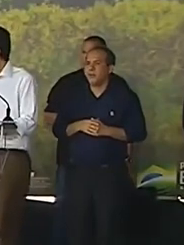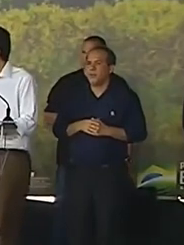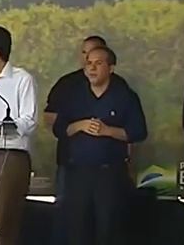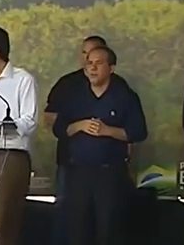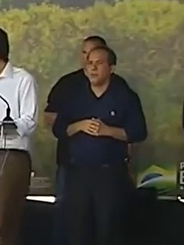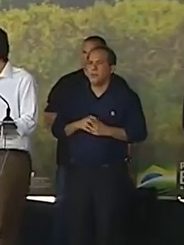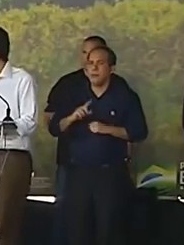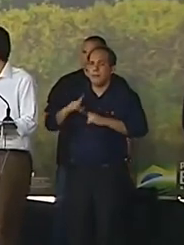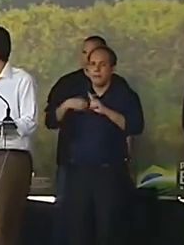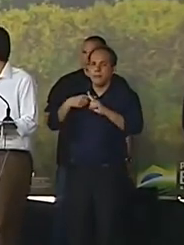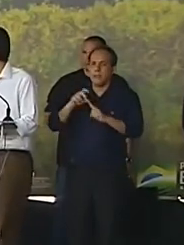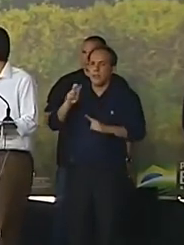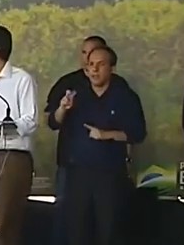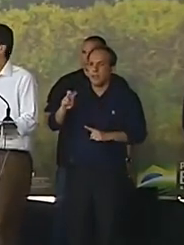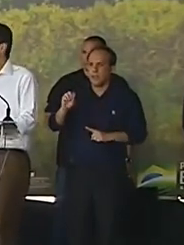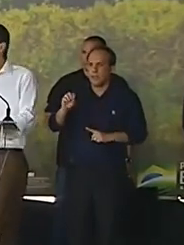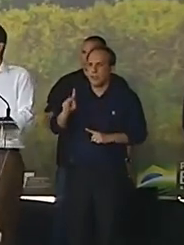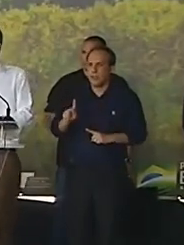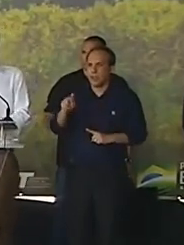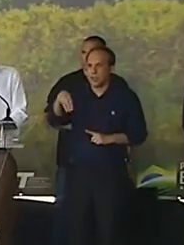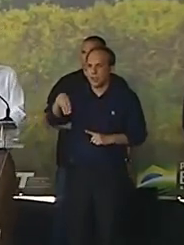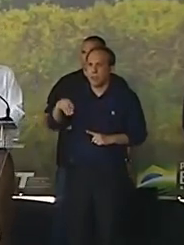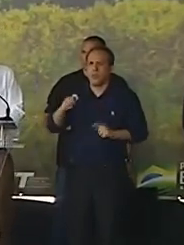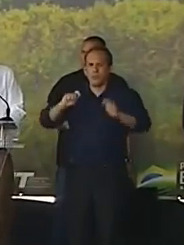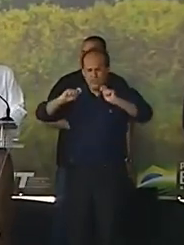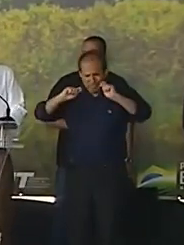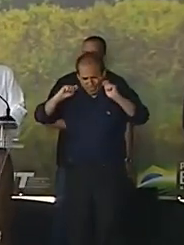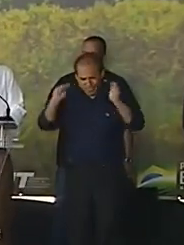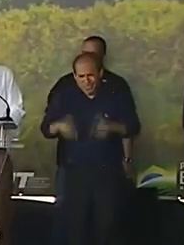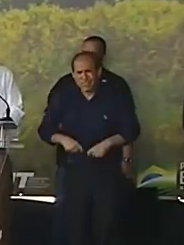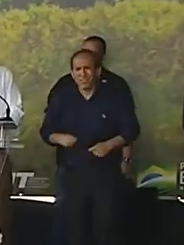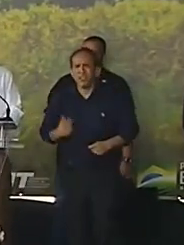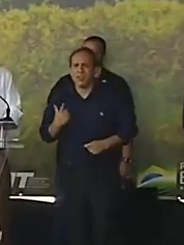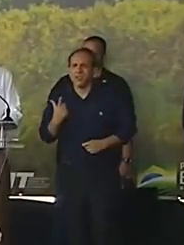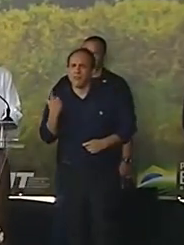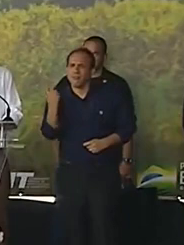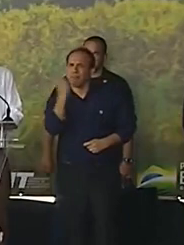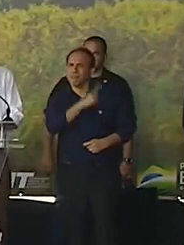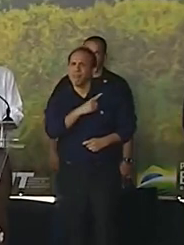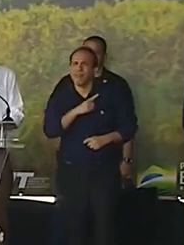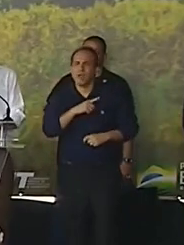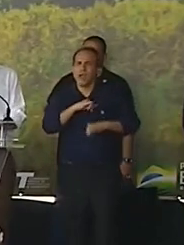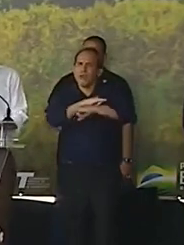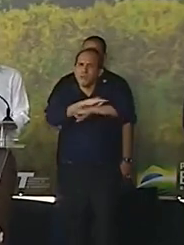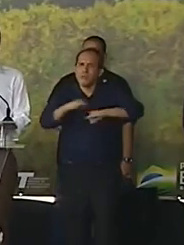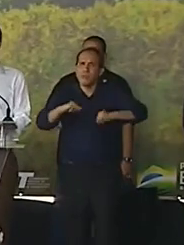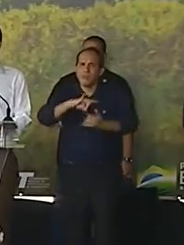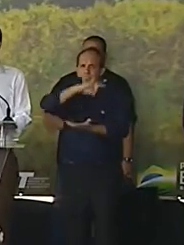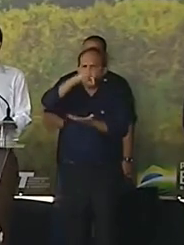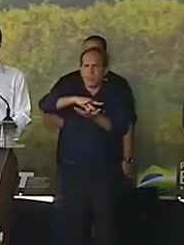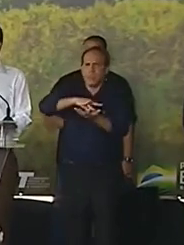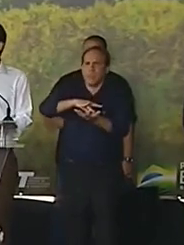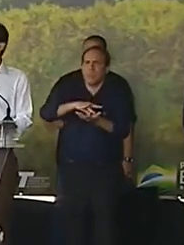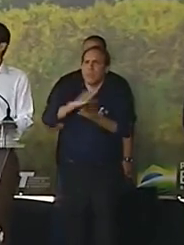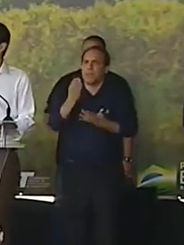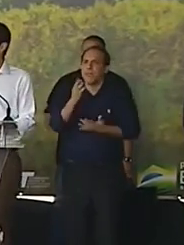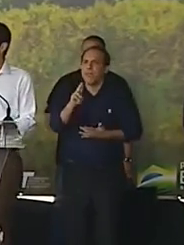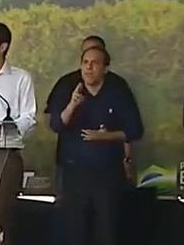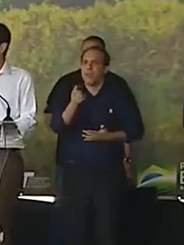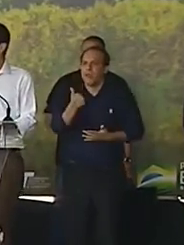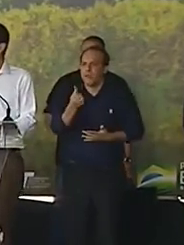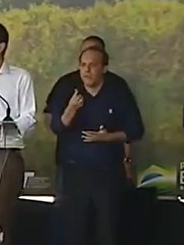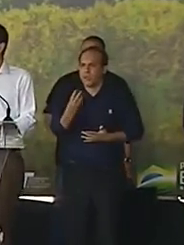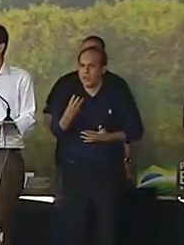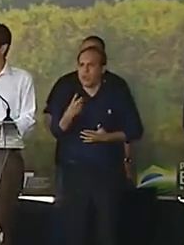50 quilômetros, nós temos condição de poder dizer que efetivamente a